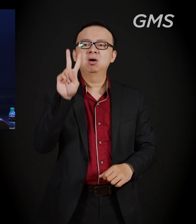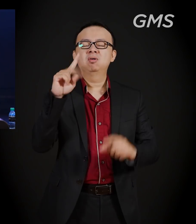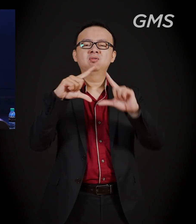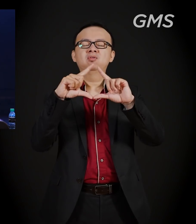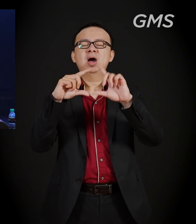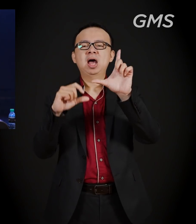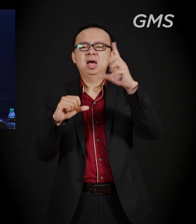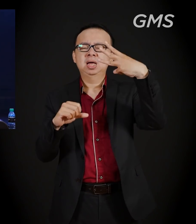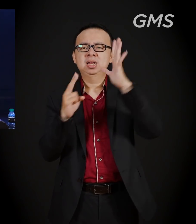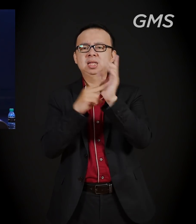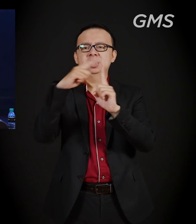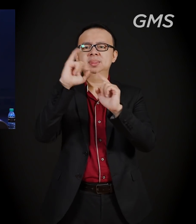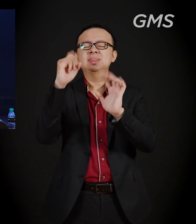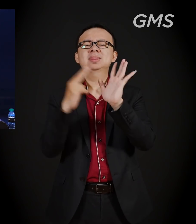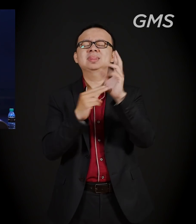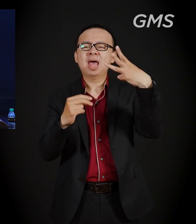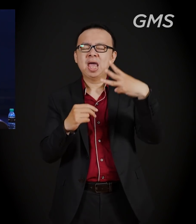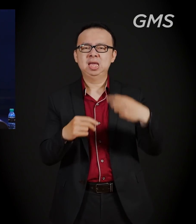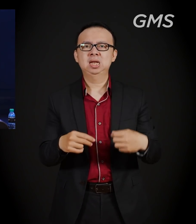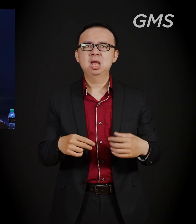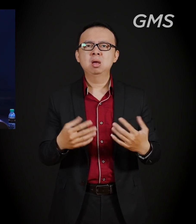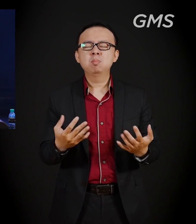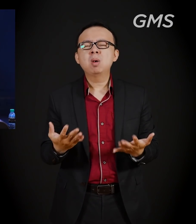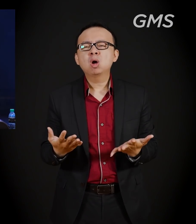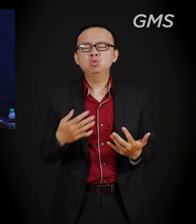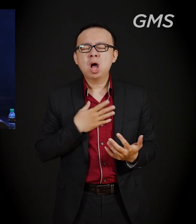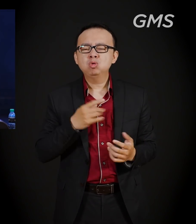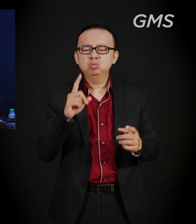aku sendiri lagi? Masa aku cuma jalan sama anjingku?